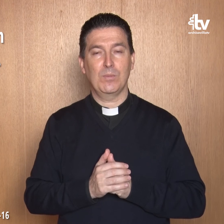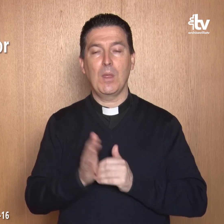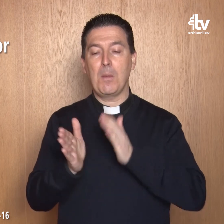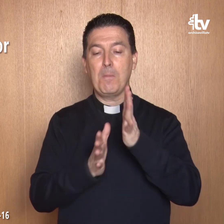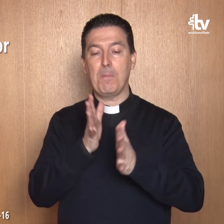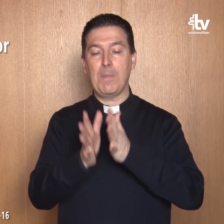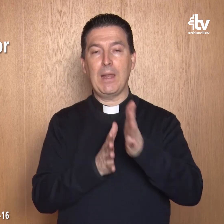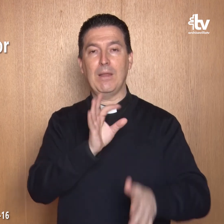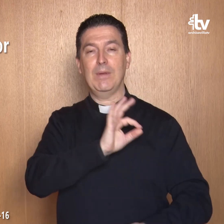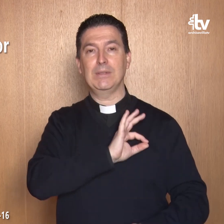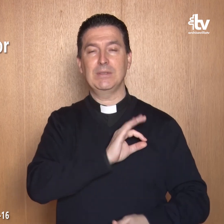Palabra del Señor